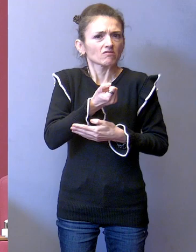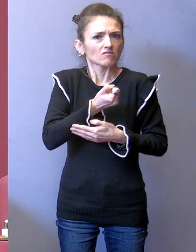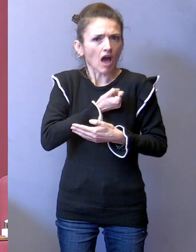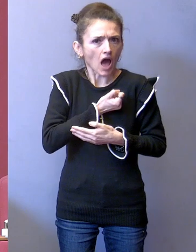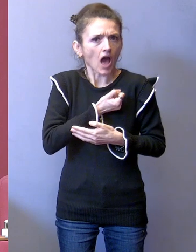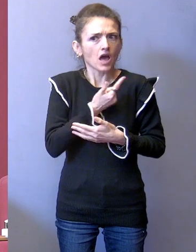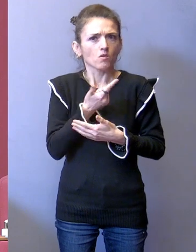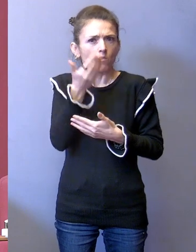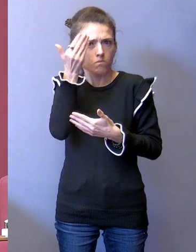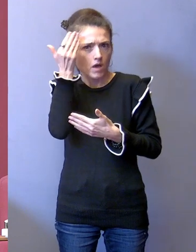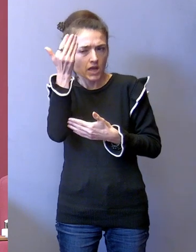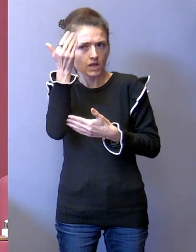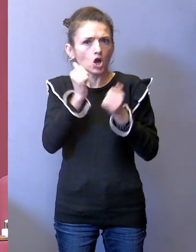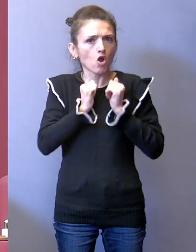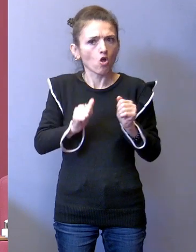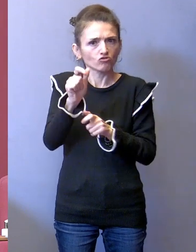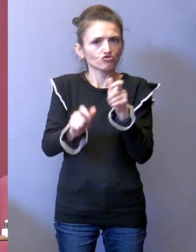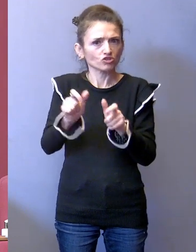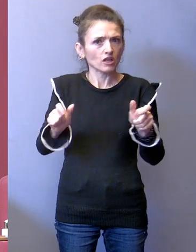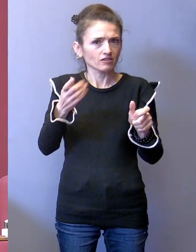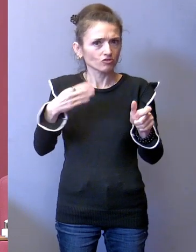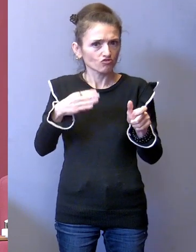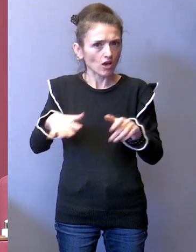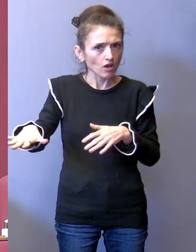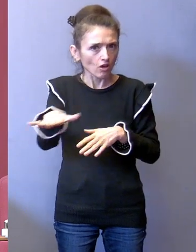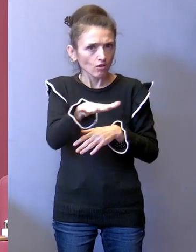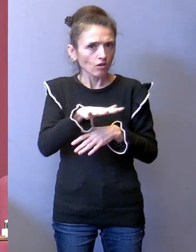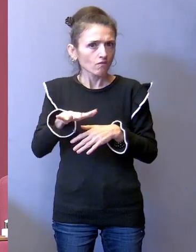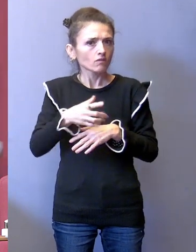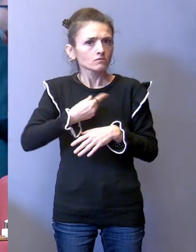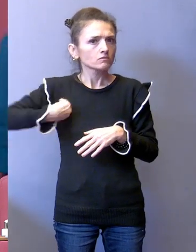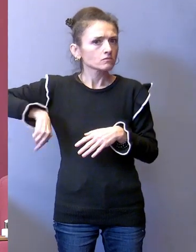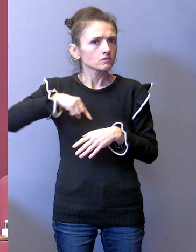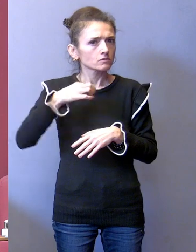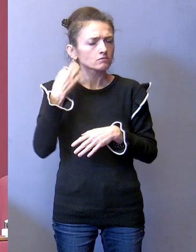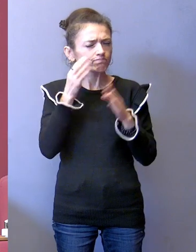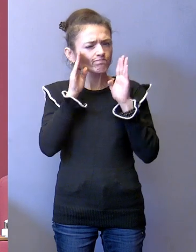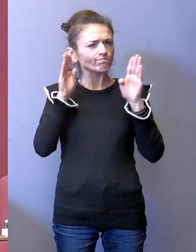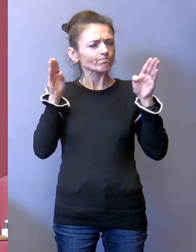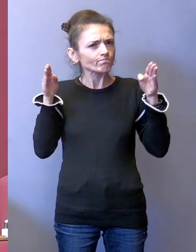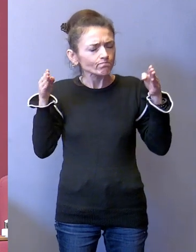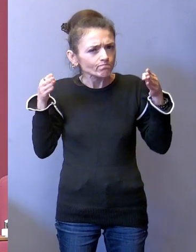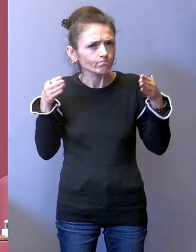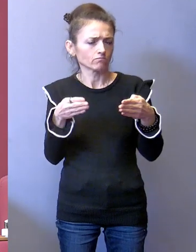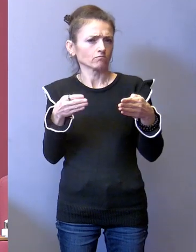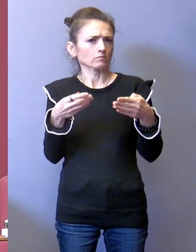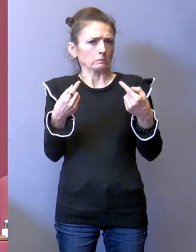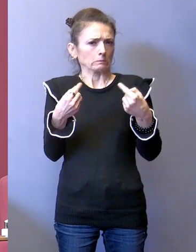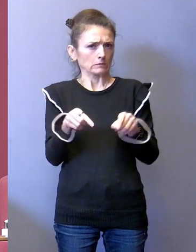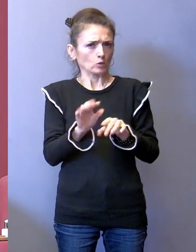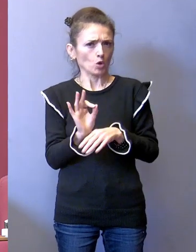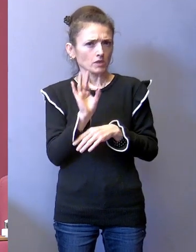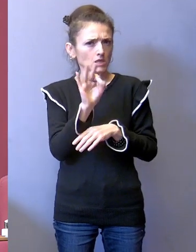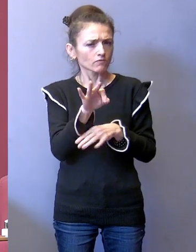incolumità fisica dei nostri concittadini genovesi e quindi noi ci concentriamo specificatamente su questo senza cercare